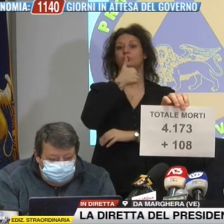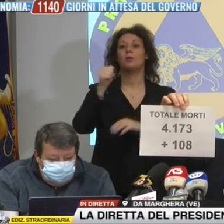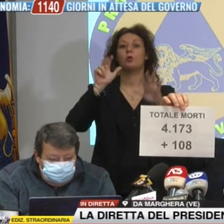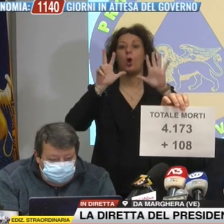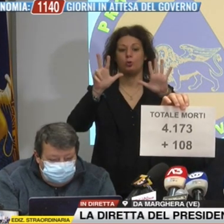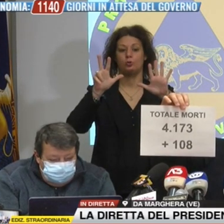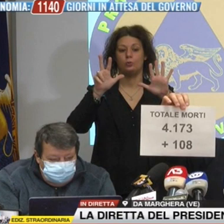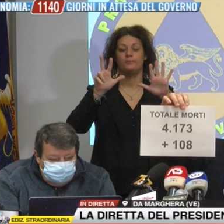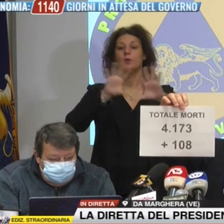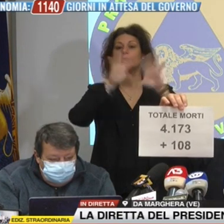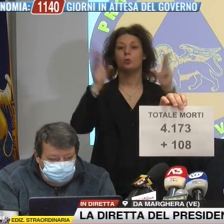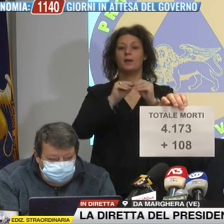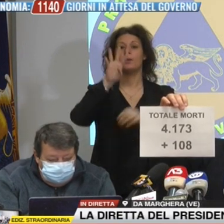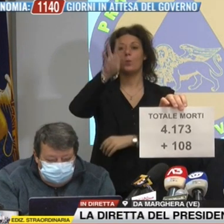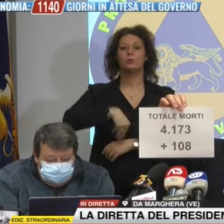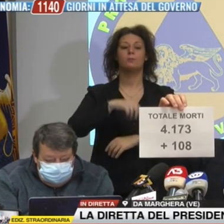4173 morti.